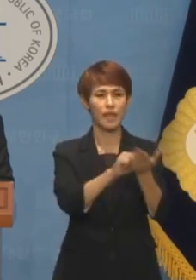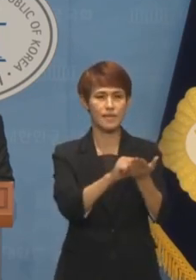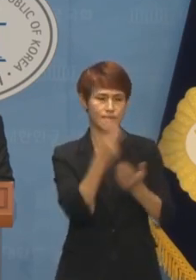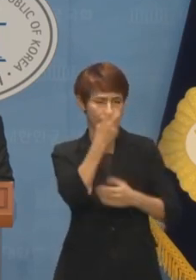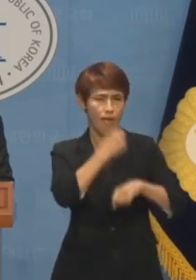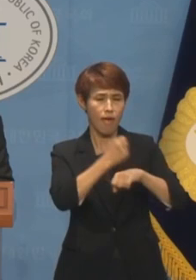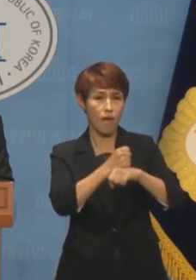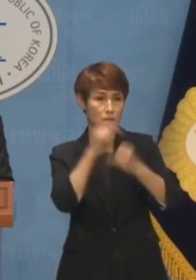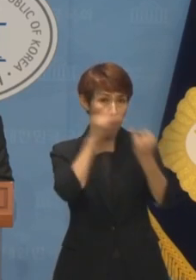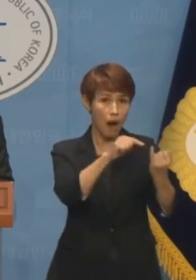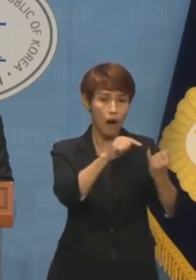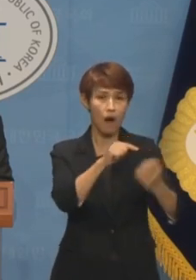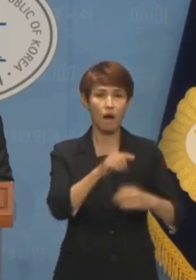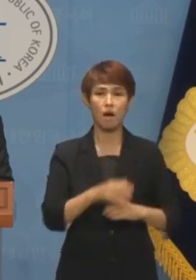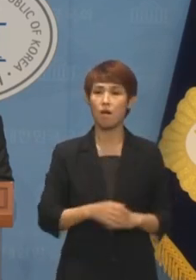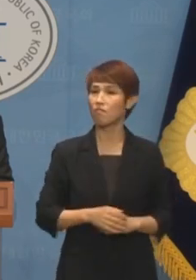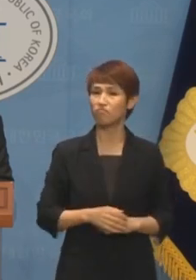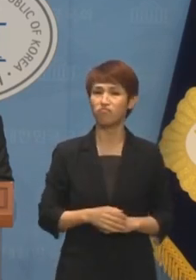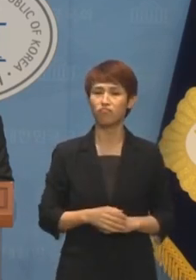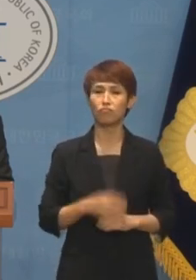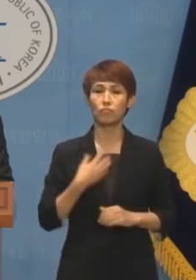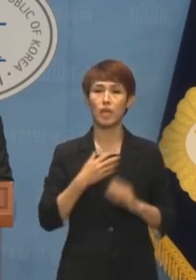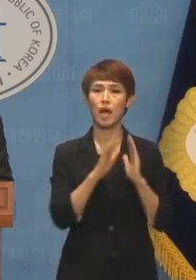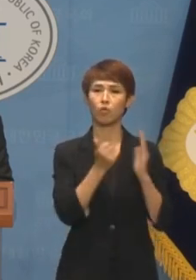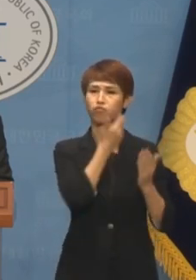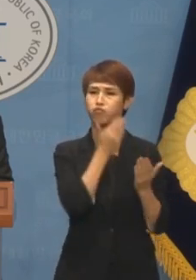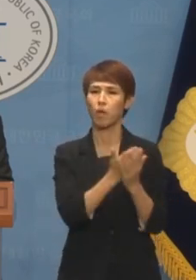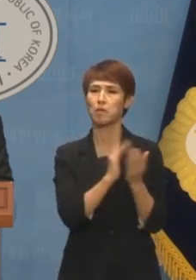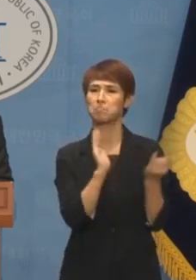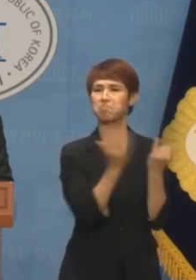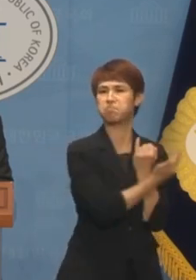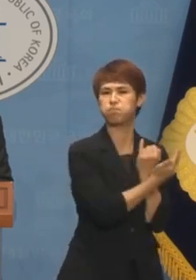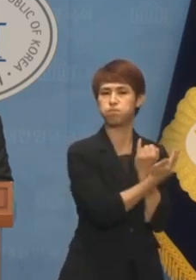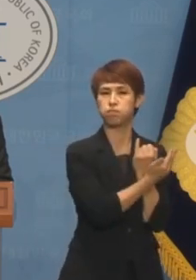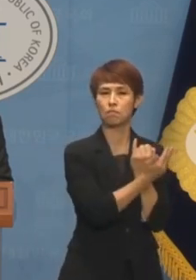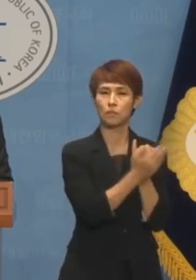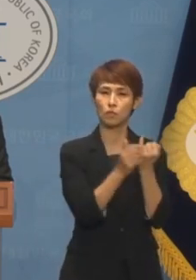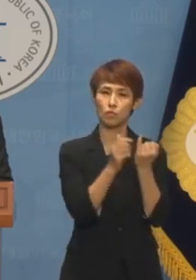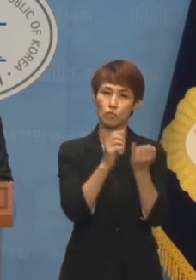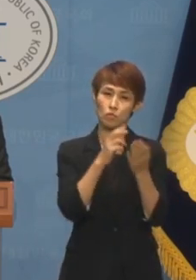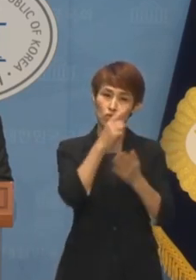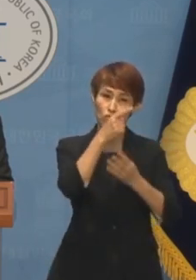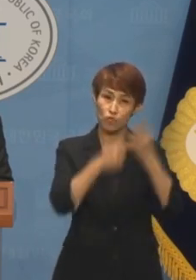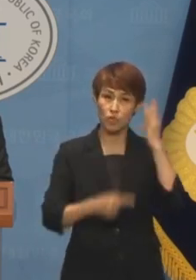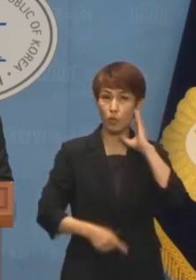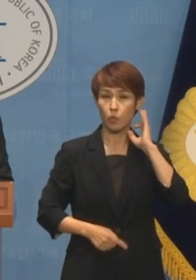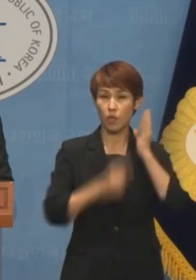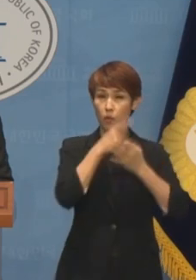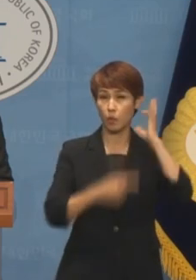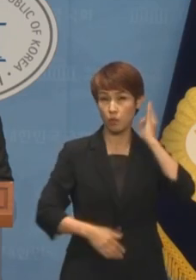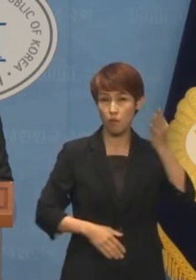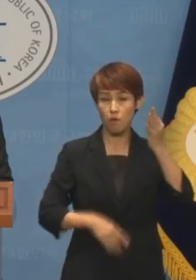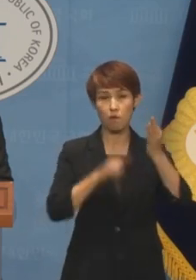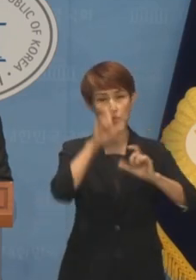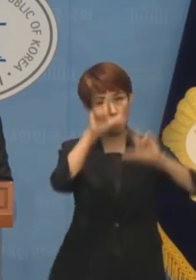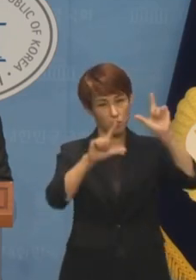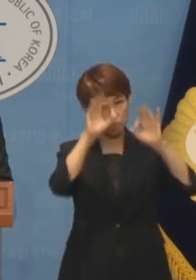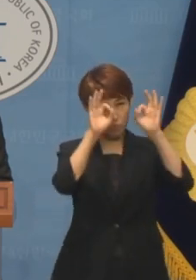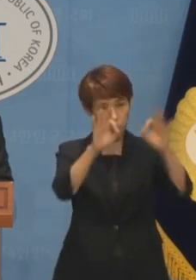내 가족은 털끝 하나 건드릴 수 없다는 윤석열 대통령의 오기에 분노를 금할 수 없습니다.